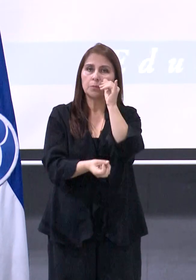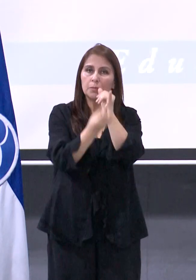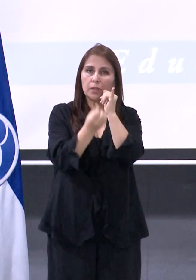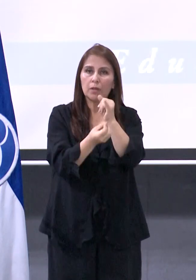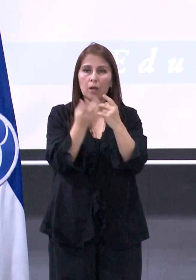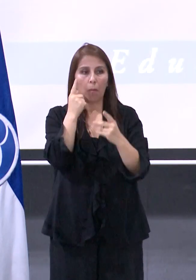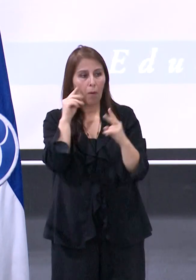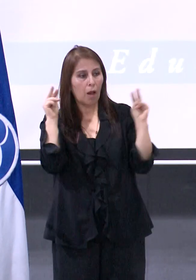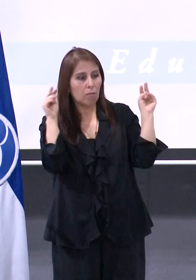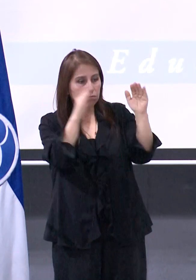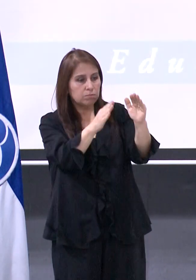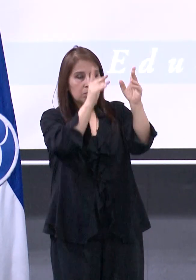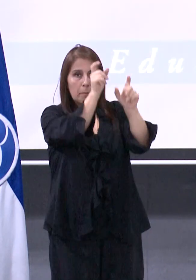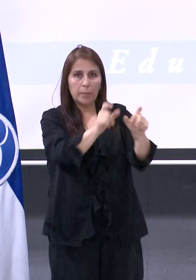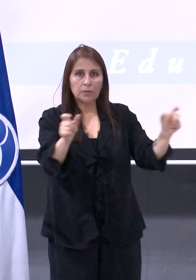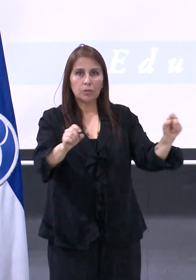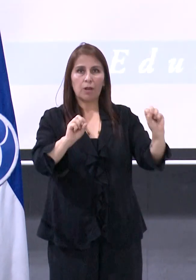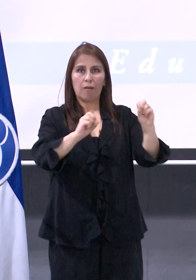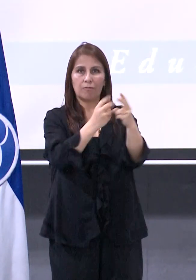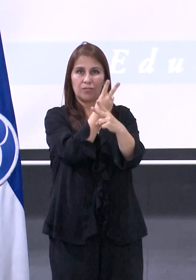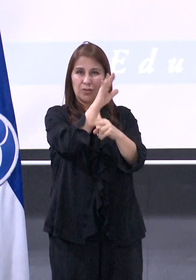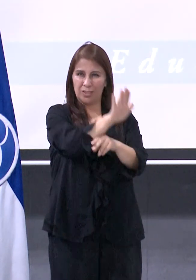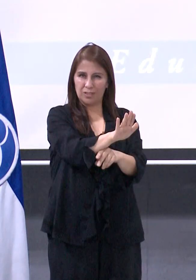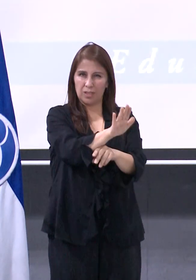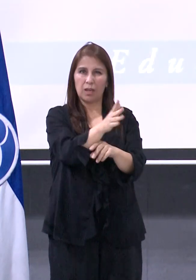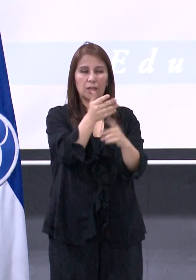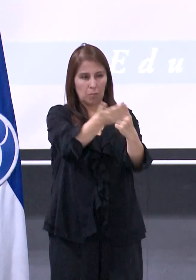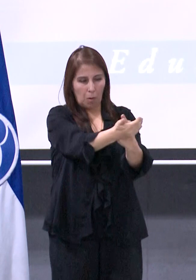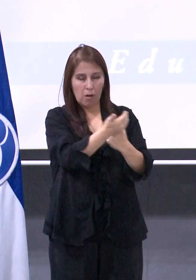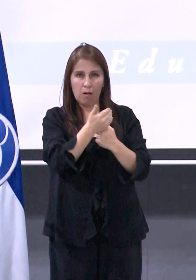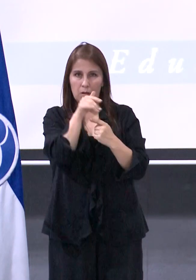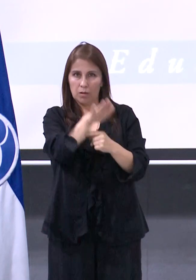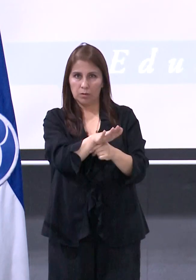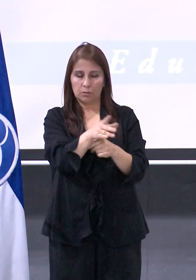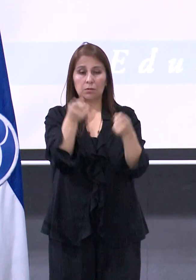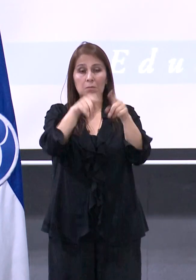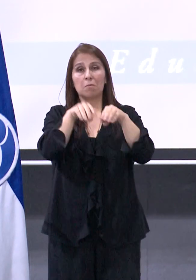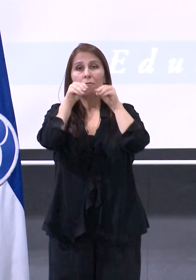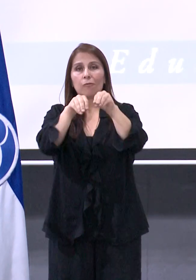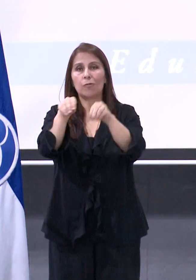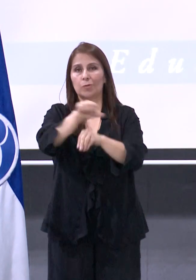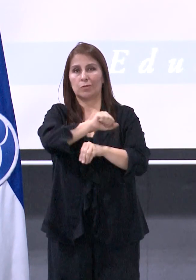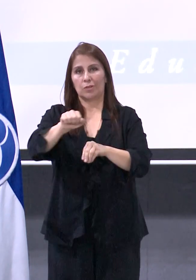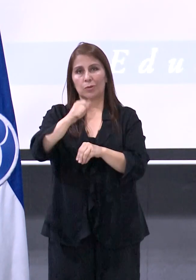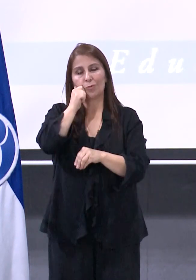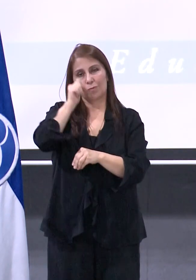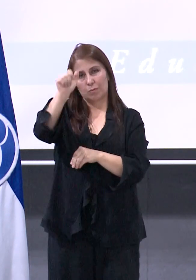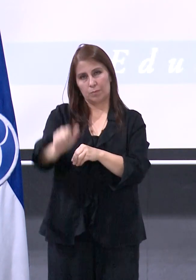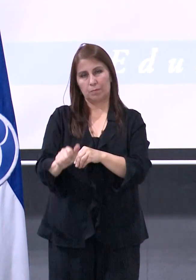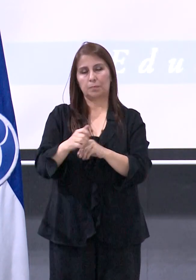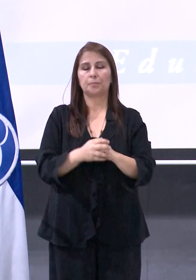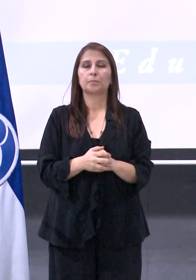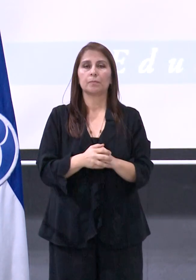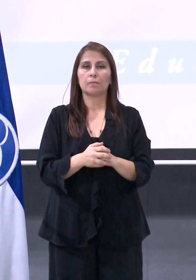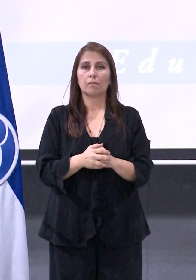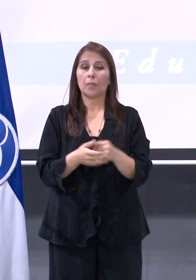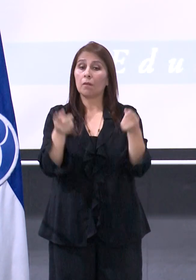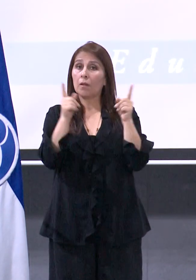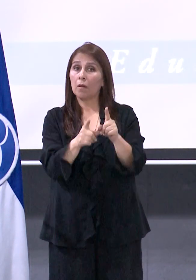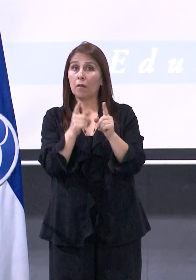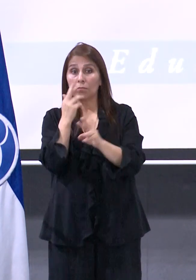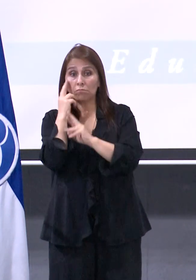del conflicto el desarrollo de la cátedra para la paz y la formación en derechos humanos además se destacan los avances en